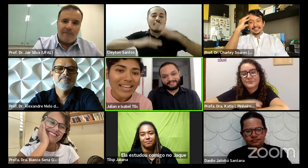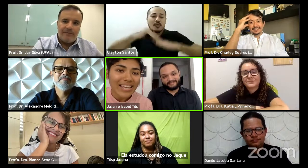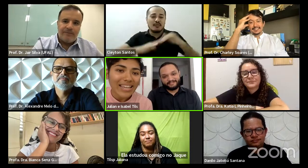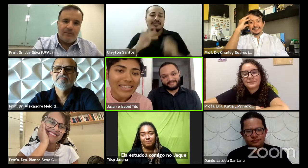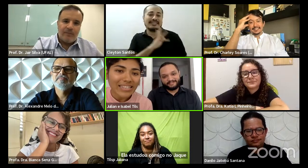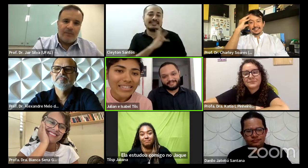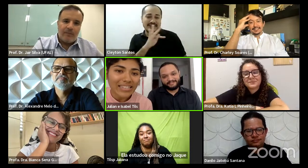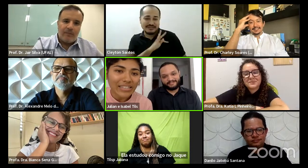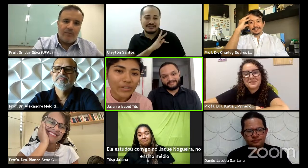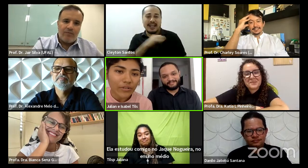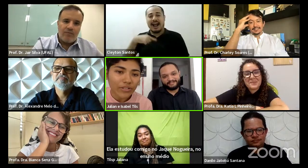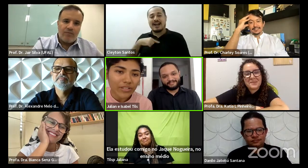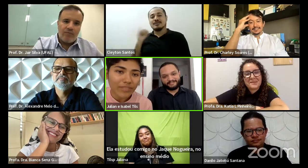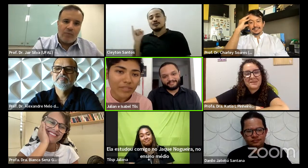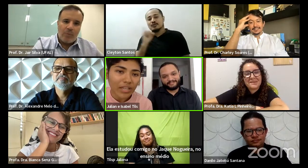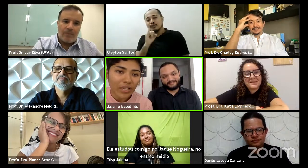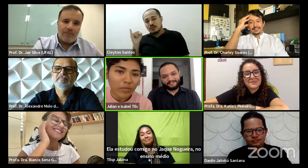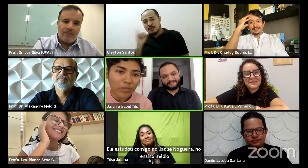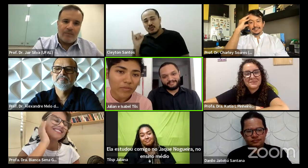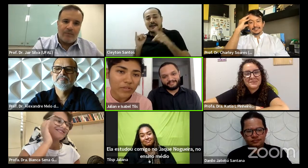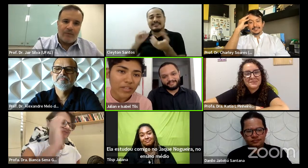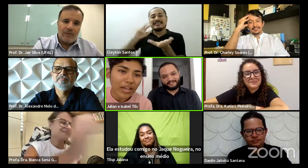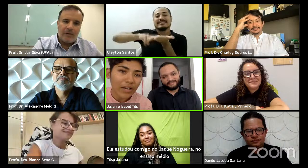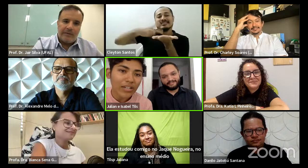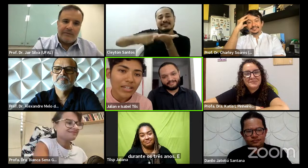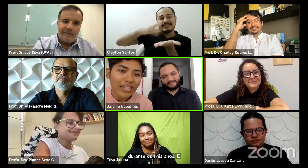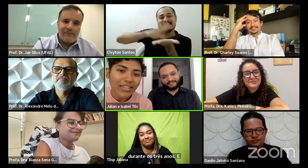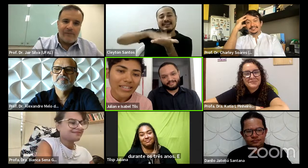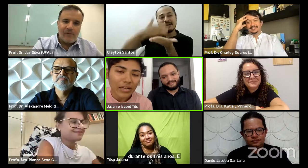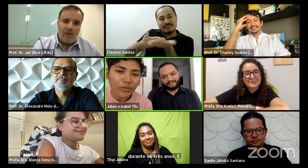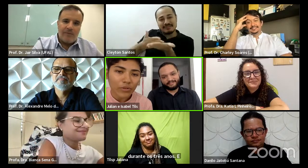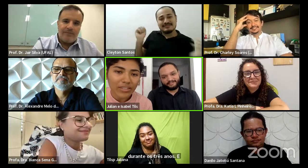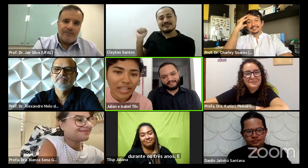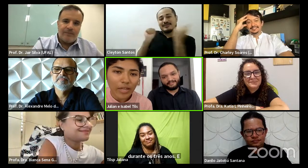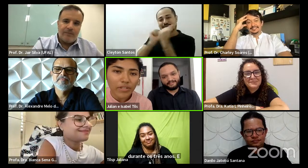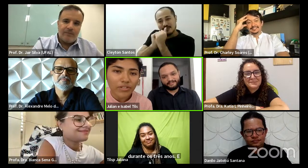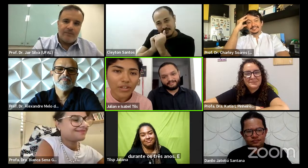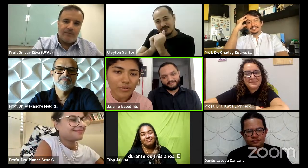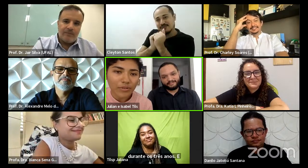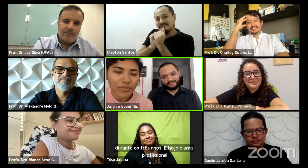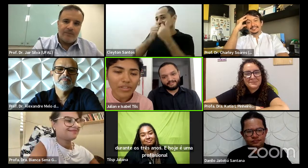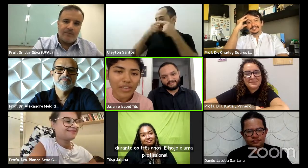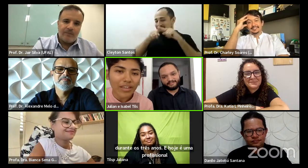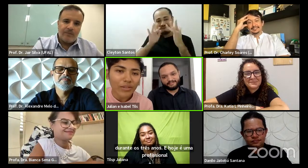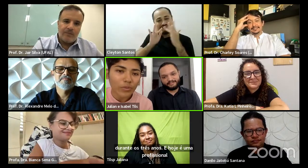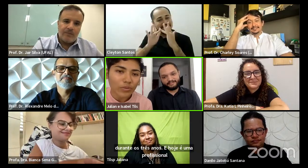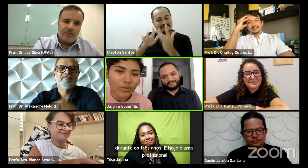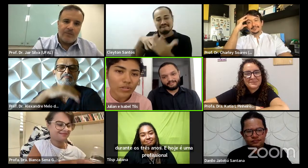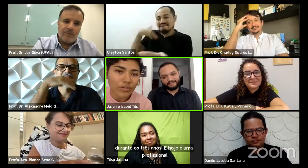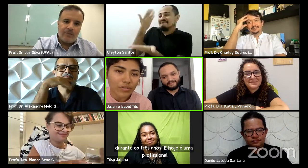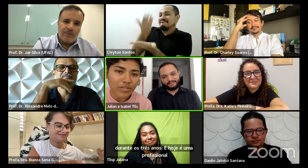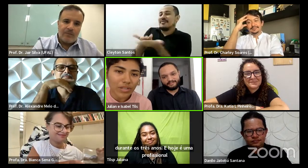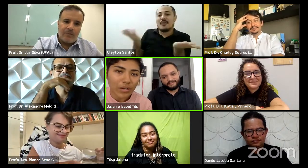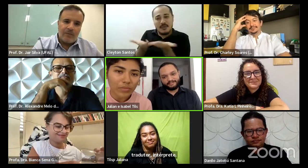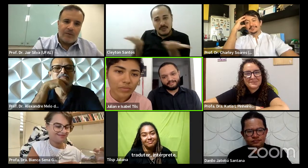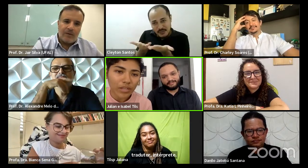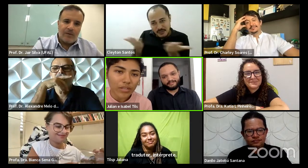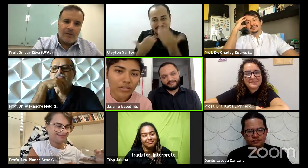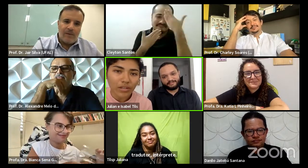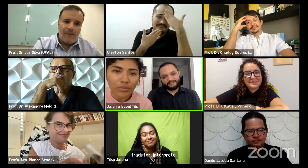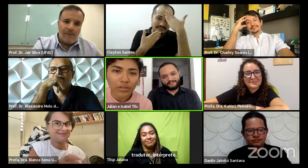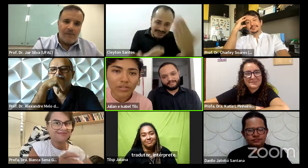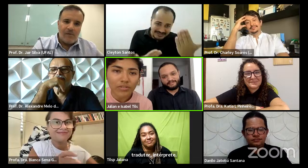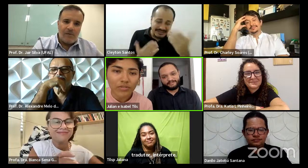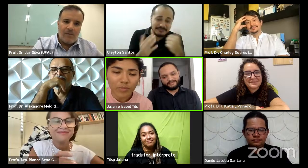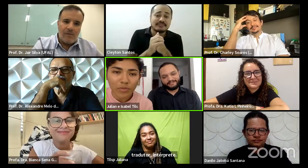3 anos, e hoje, né, é uma profissional, é tradutora e intérprete. Eu estudei no curso de instrução,